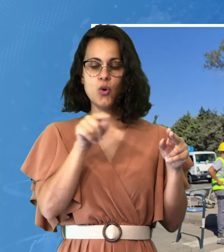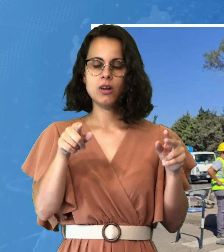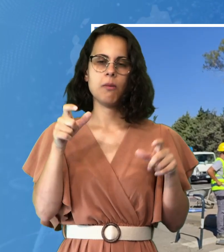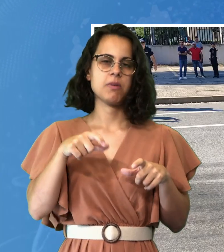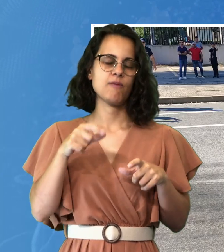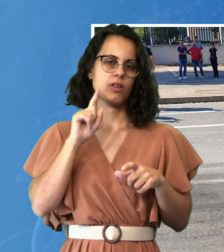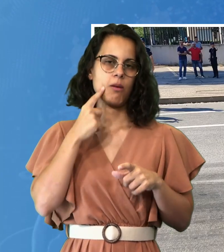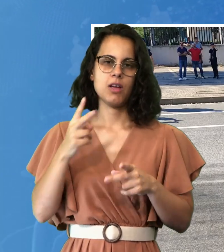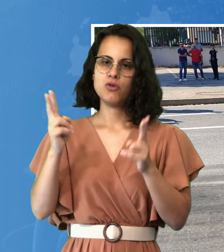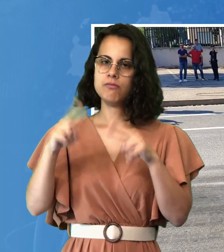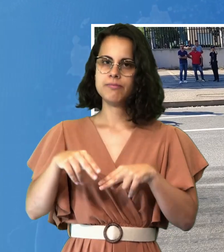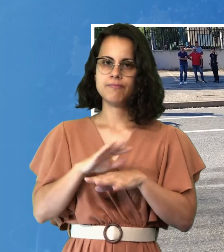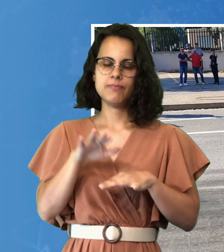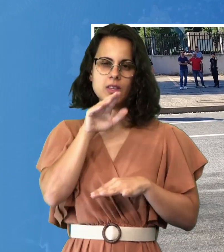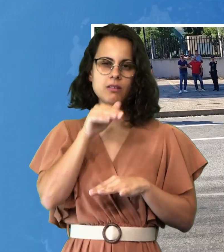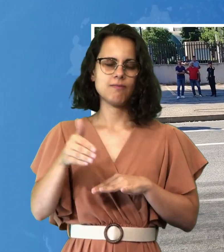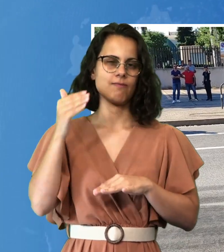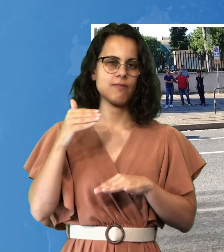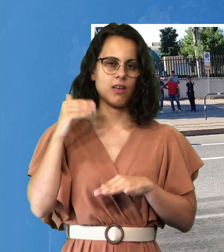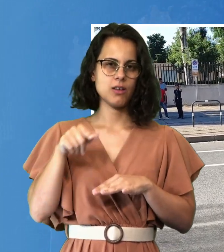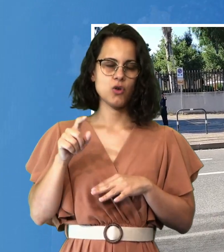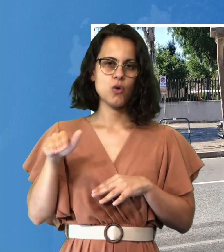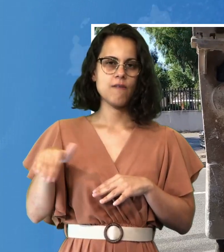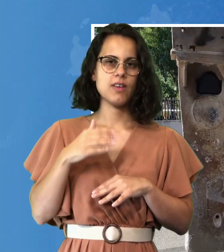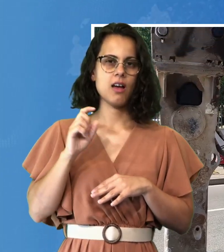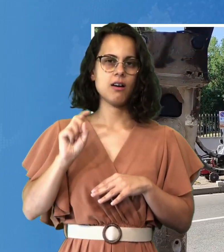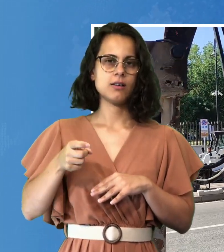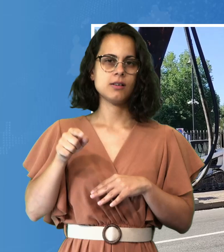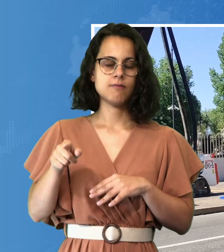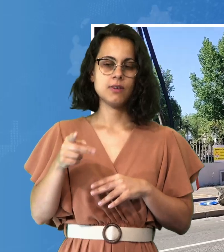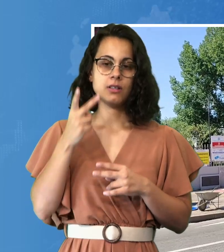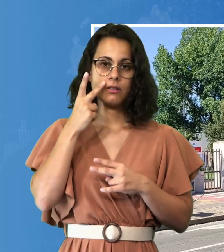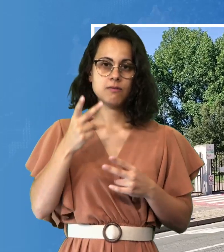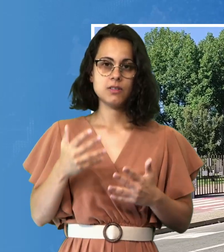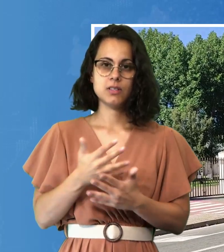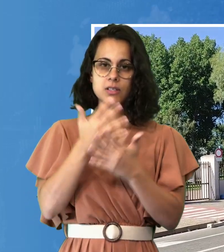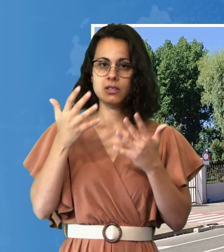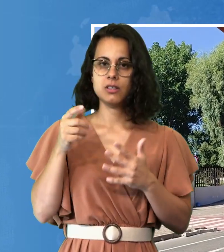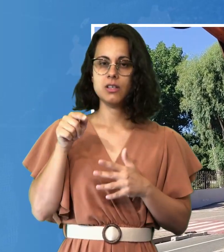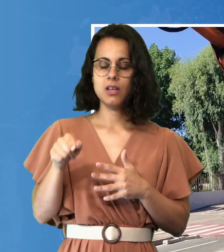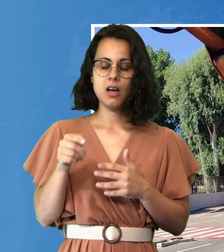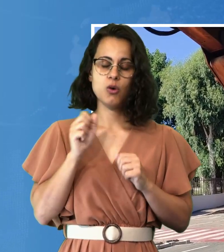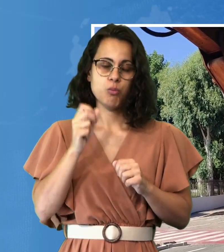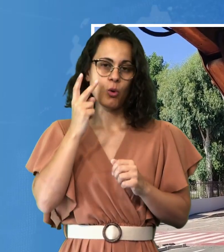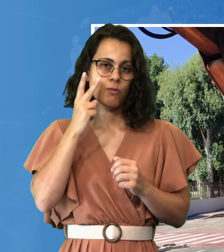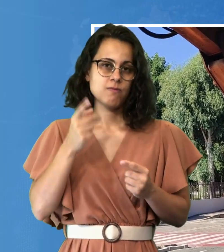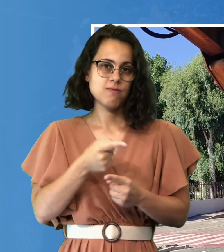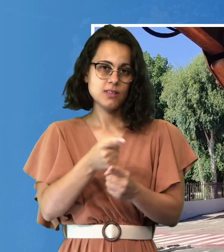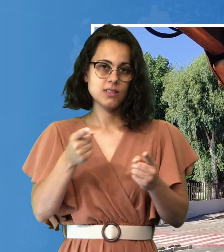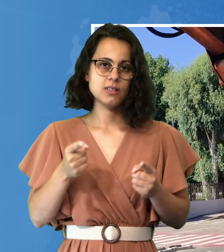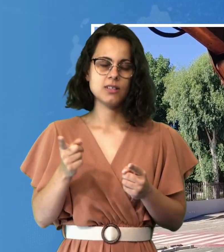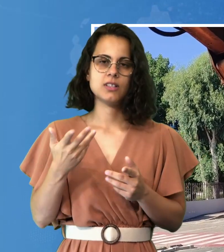vecchio ponte su via Galvani si vede tranquillamente e chiaramente l